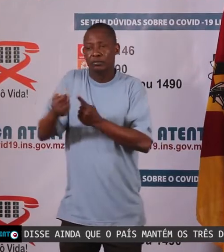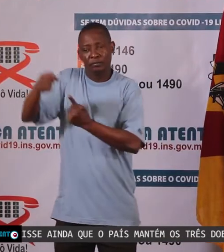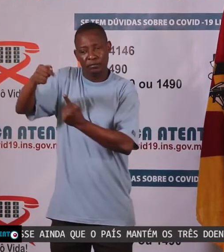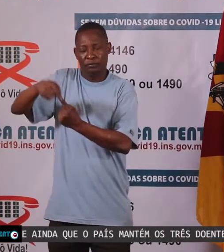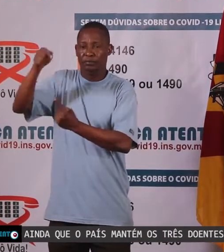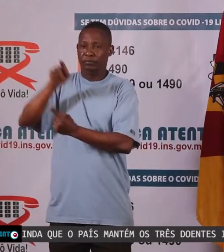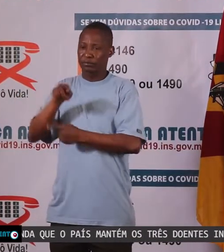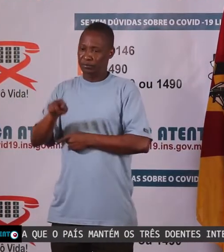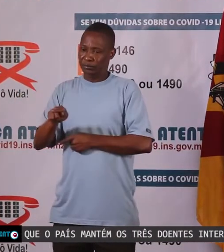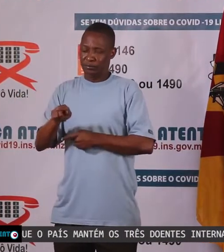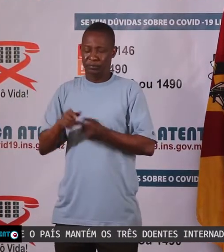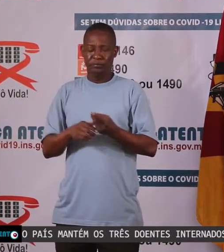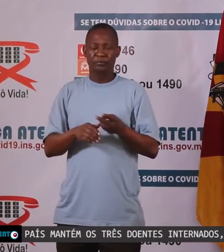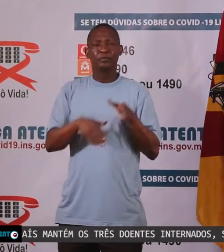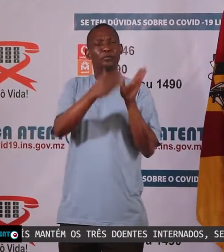resultado. E 2